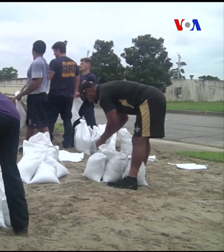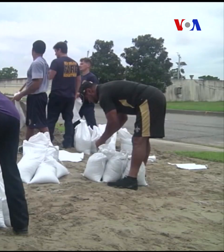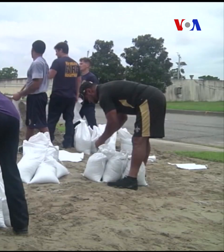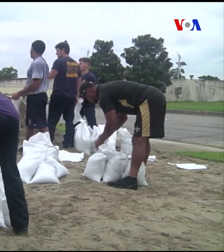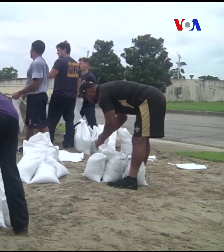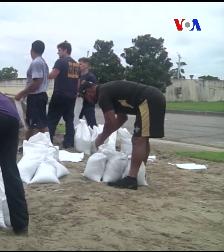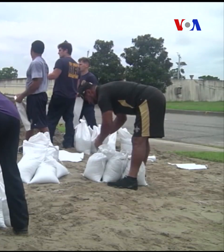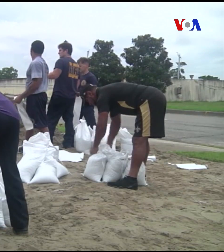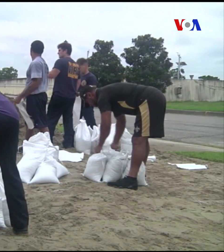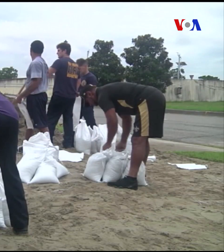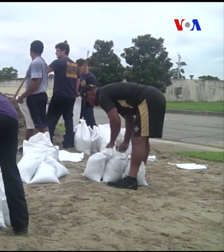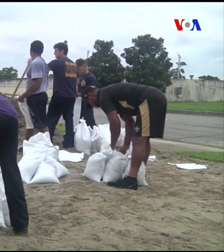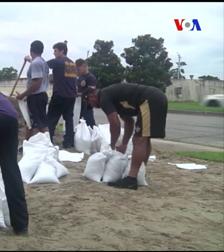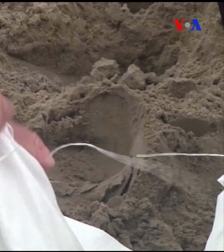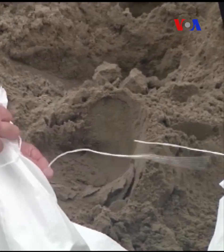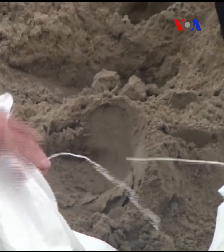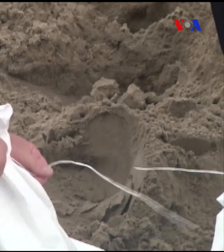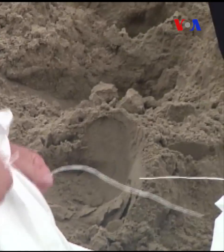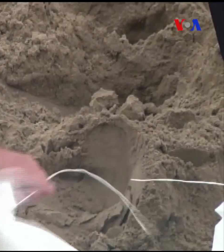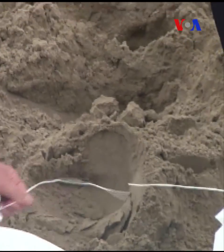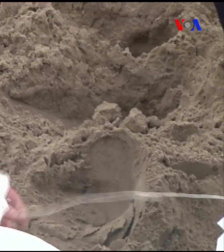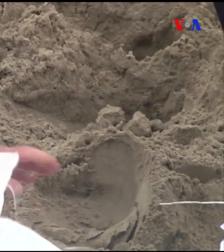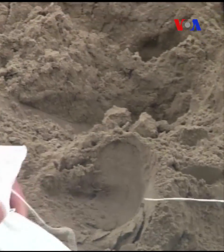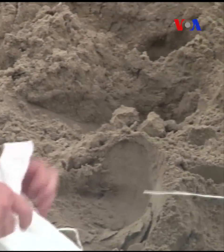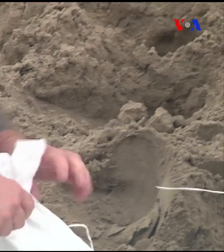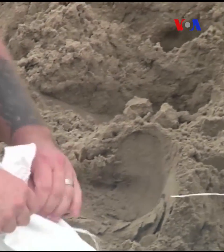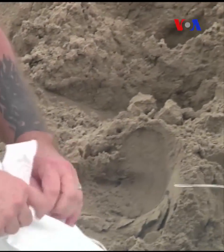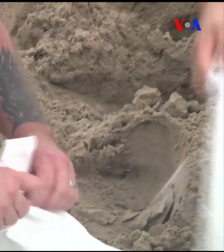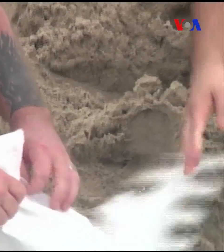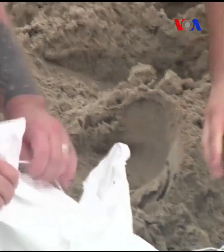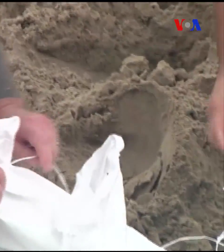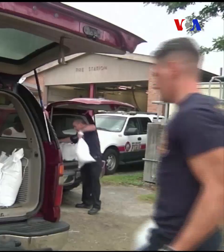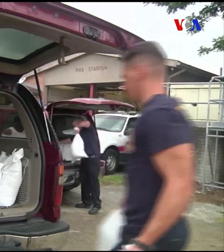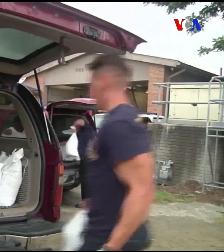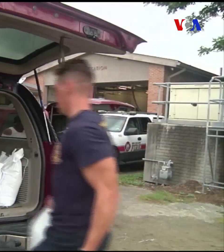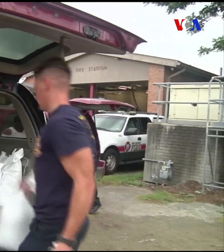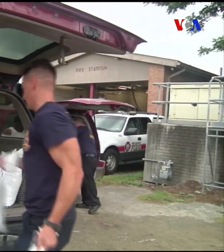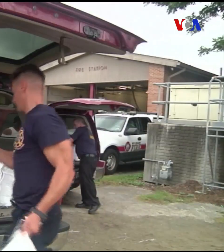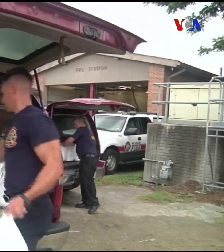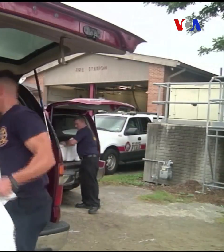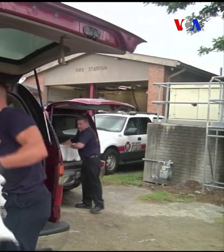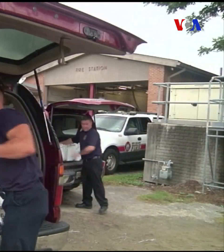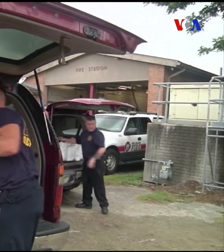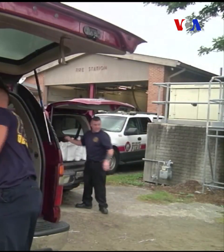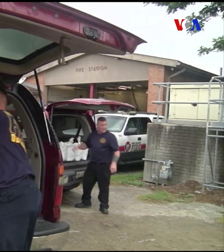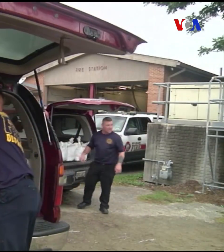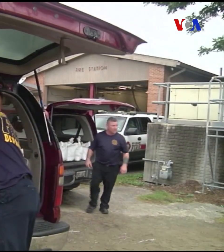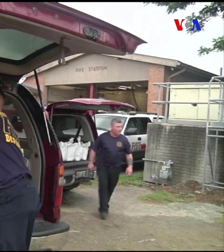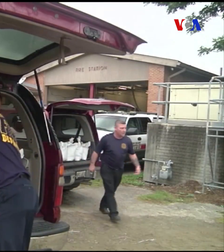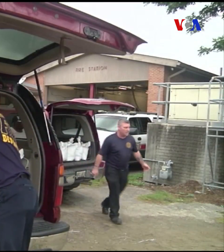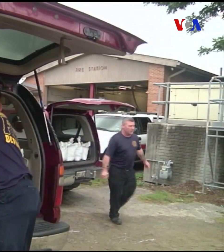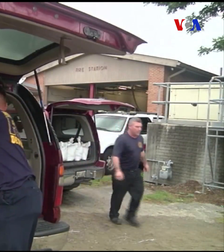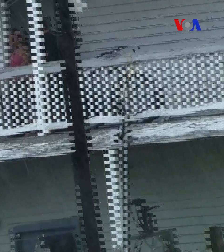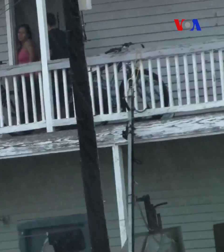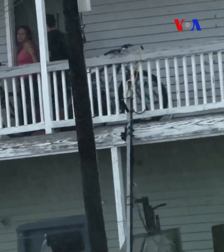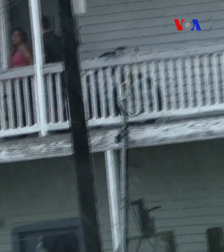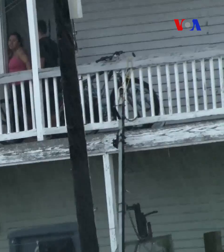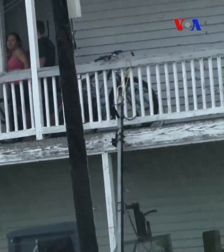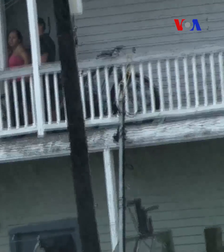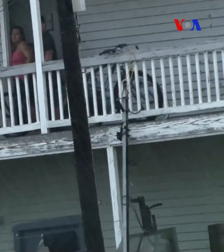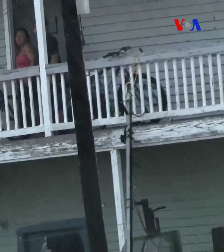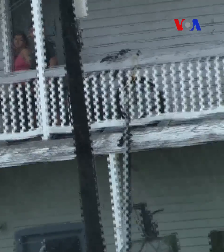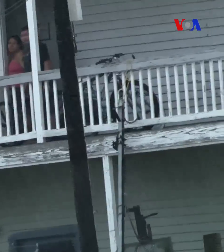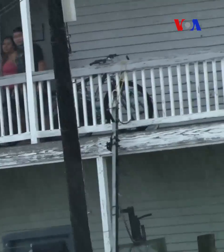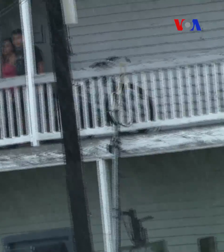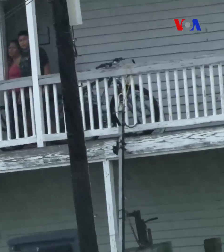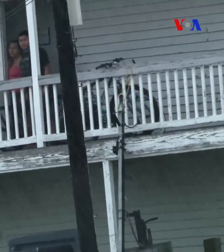sabemos que uma das maiores necessidades é restaurar a energia elétrica, porque sem ela não podemos retomar a normalidade. Estamos a pressionar para restaurar a